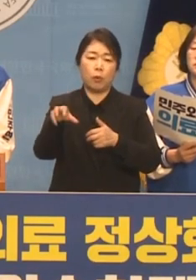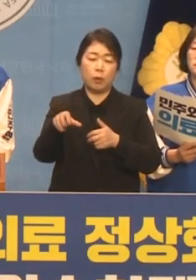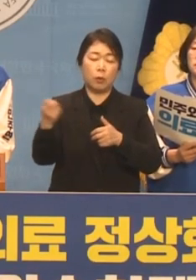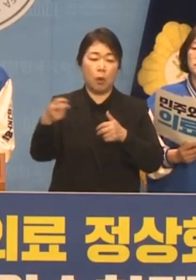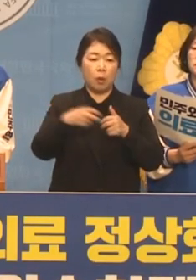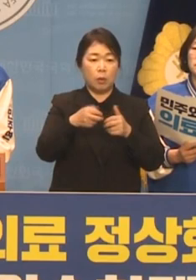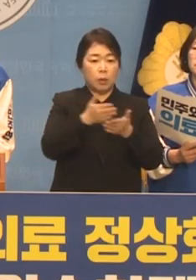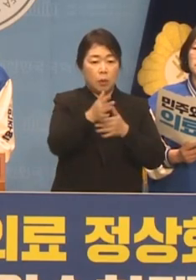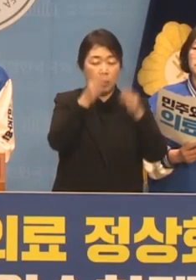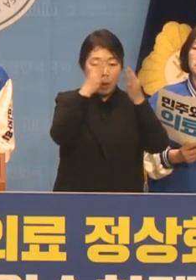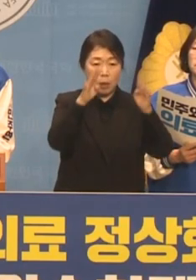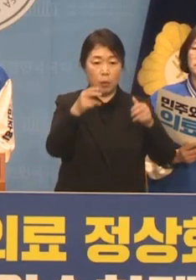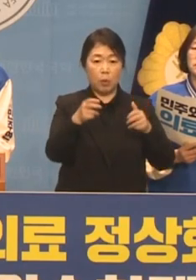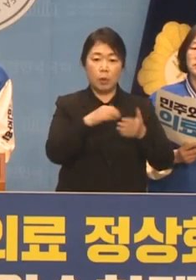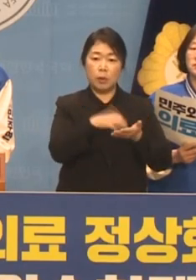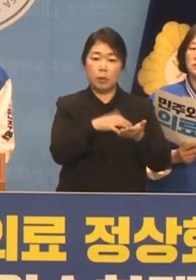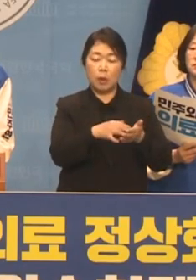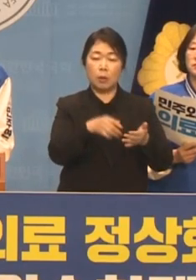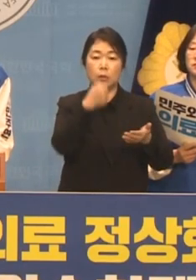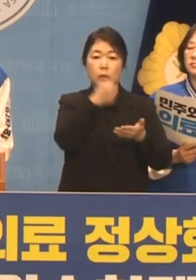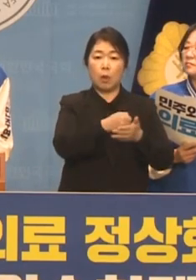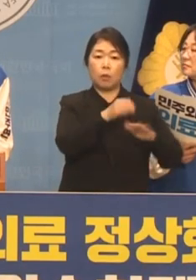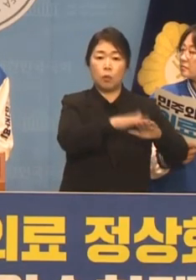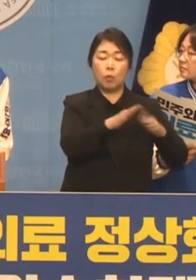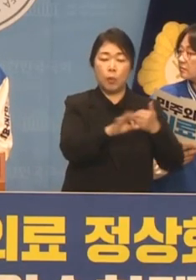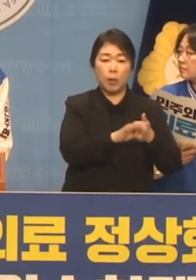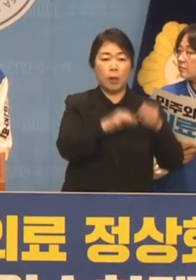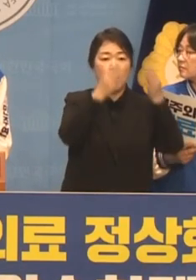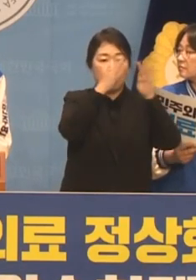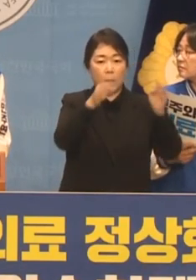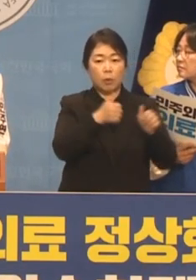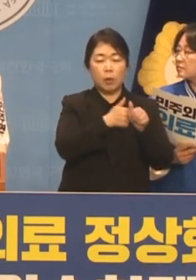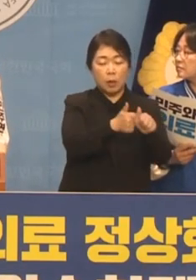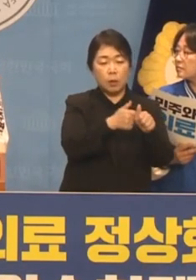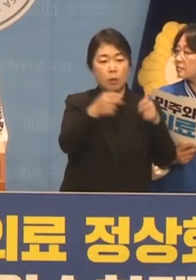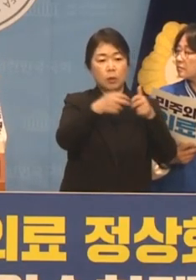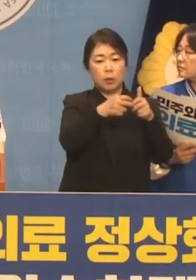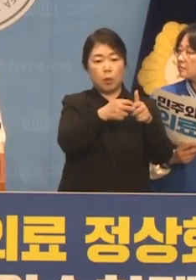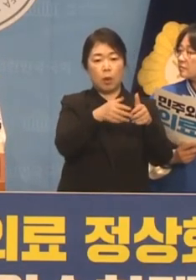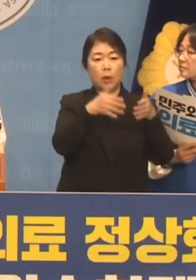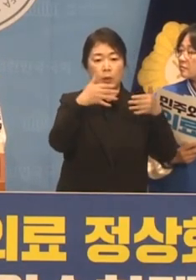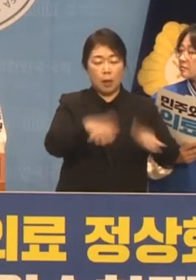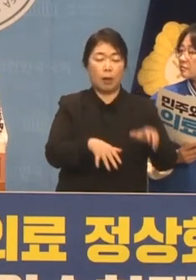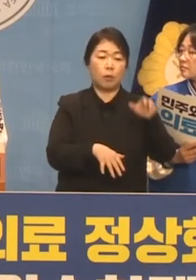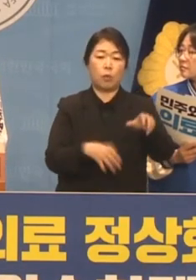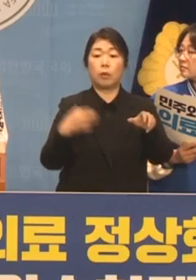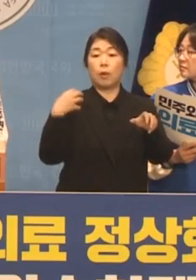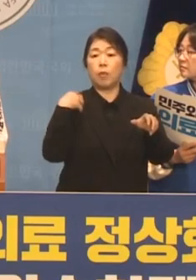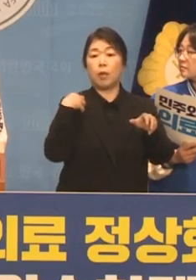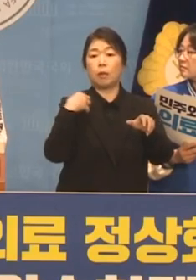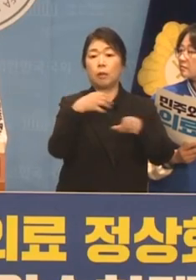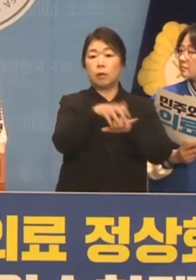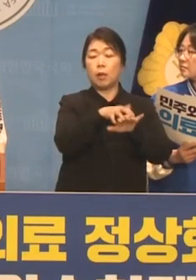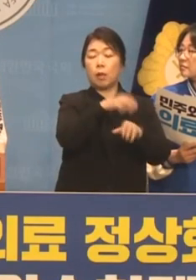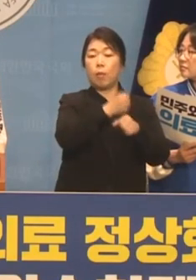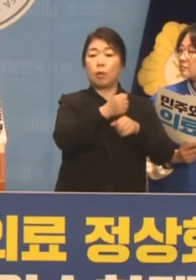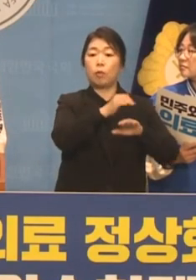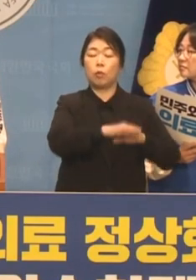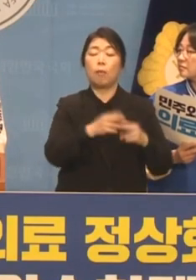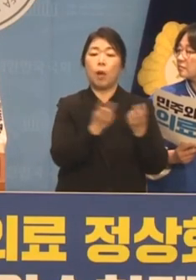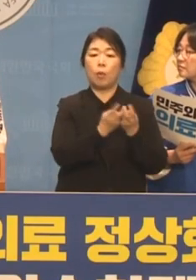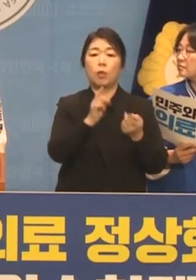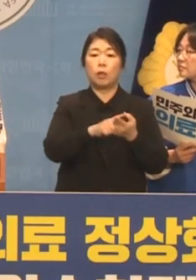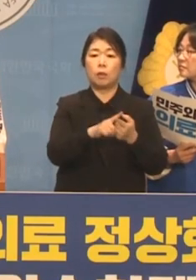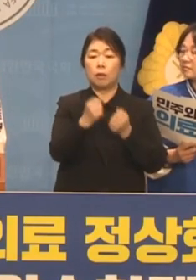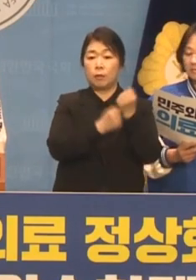정원이 배정된 결과를 보시면 대학별로 의료 취약지를 담당하는 체계를 어떻게 구축할 수 있는지를